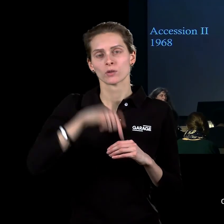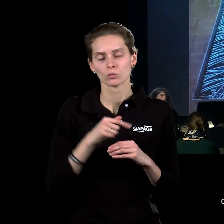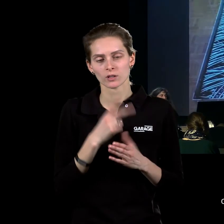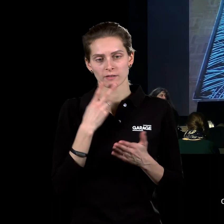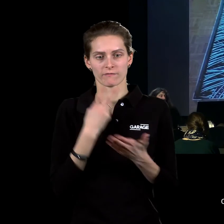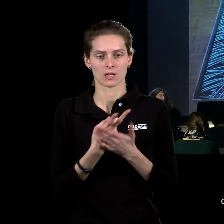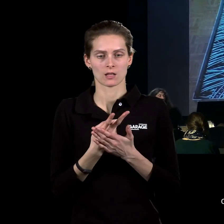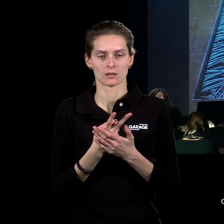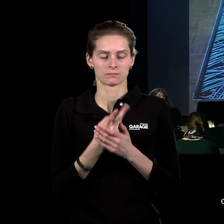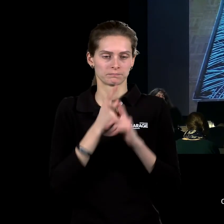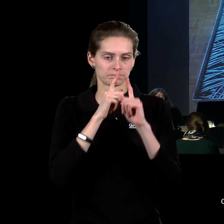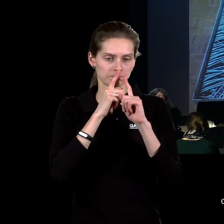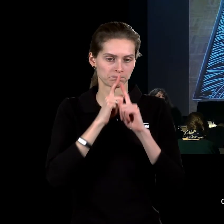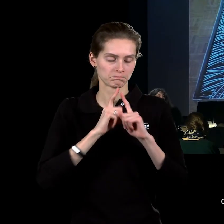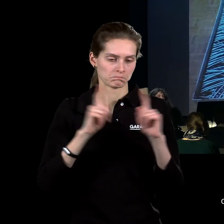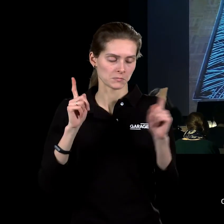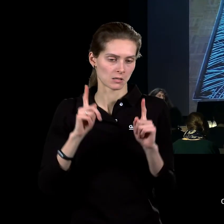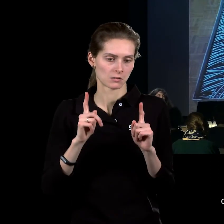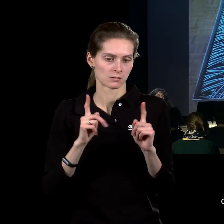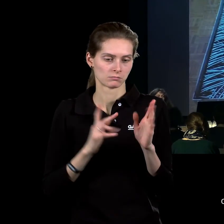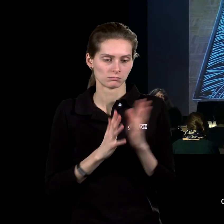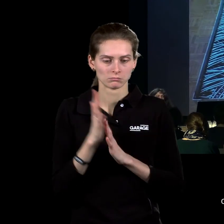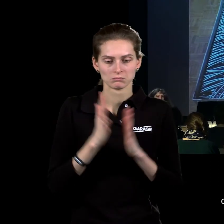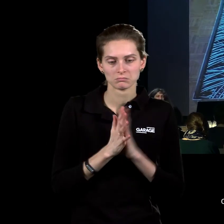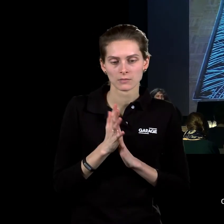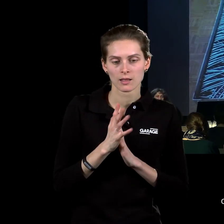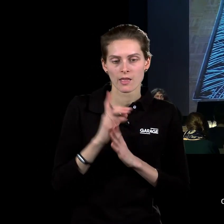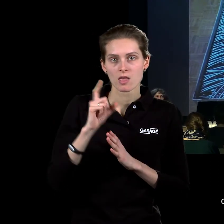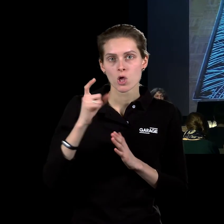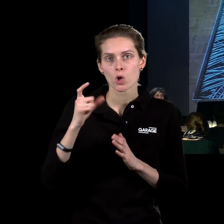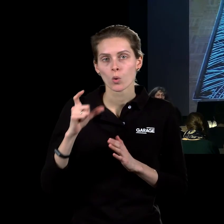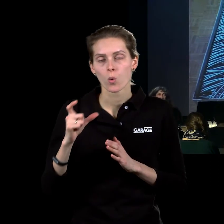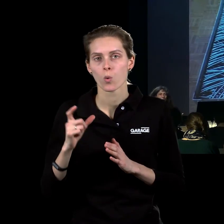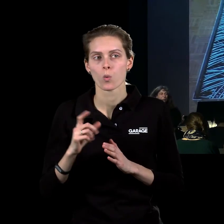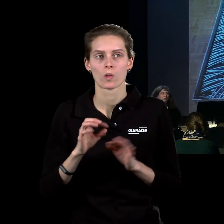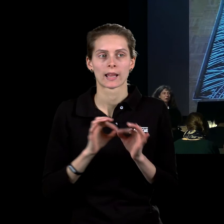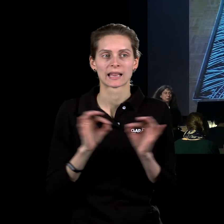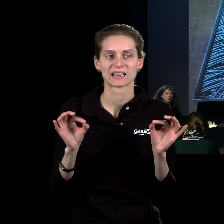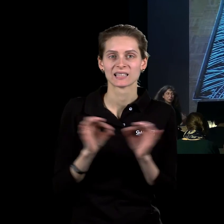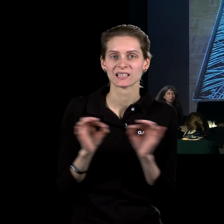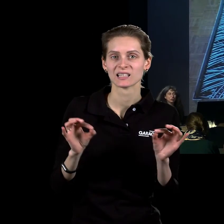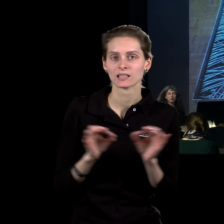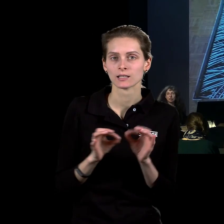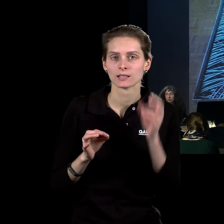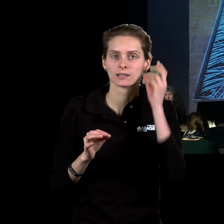выглядит вот такой вот странной порослью, то ли иголок, то ли нити, да, это немножко как